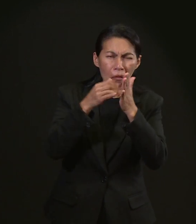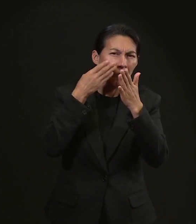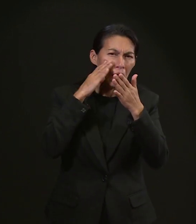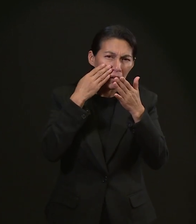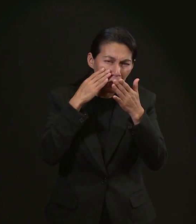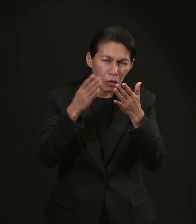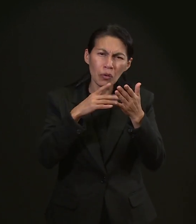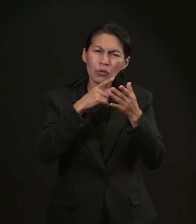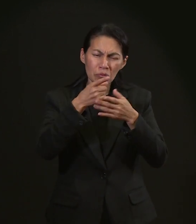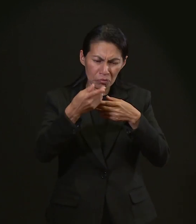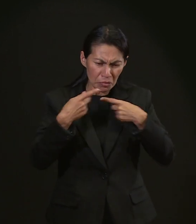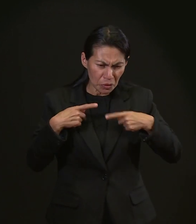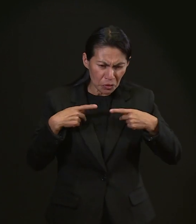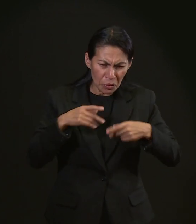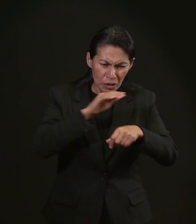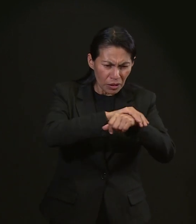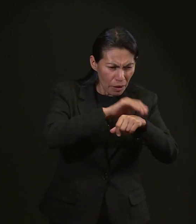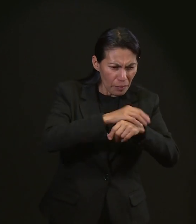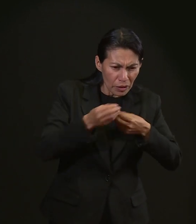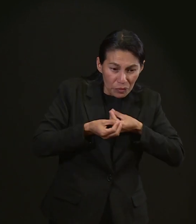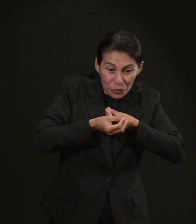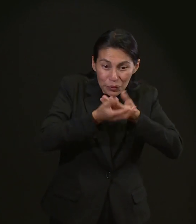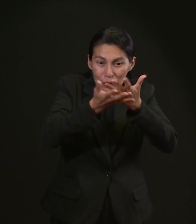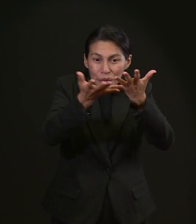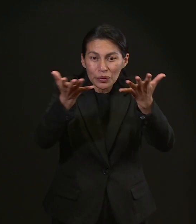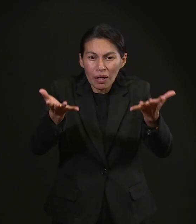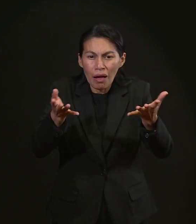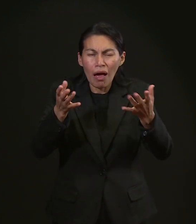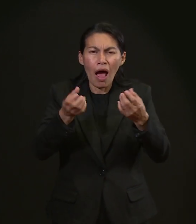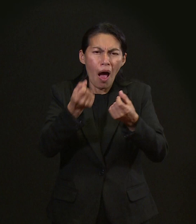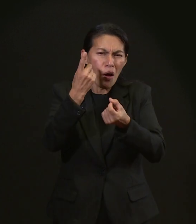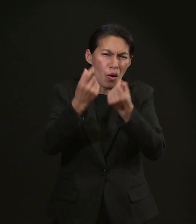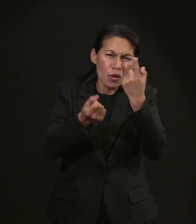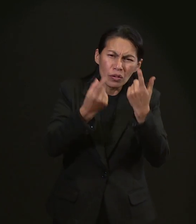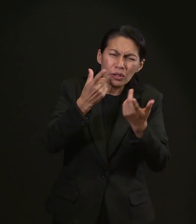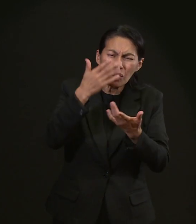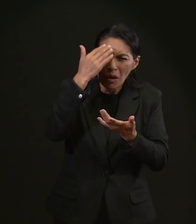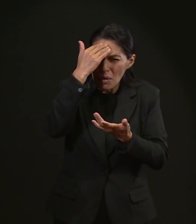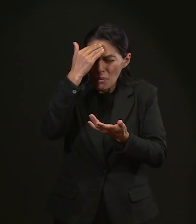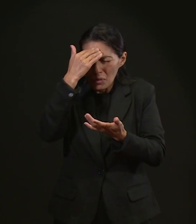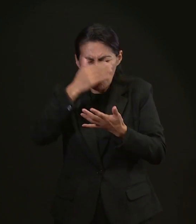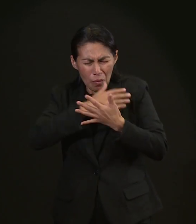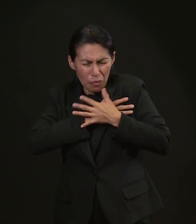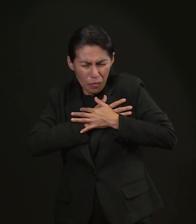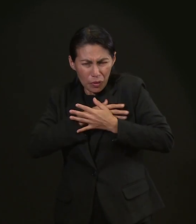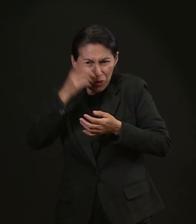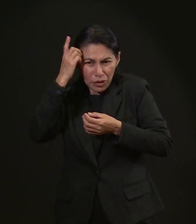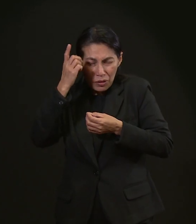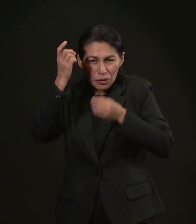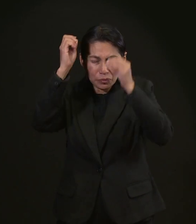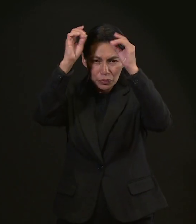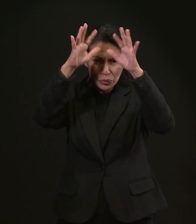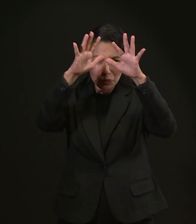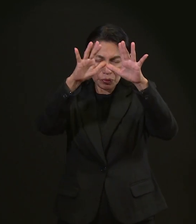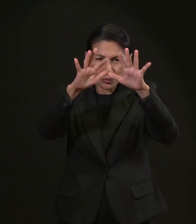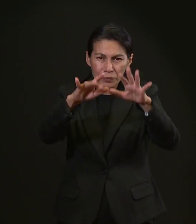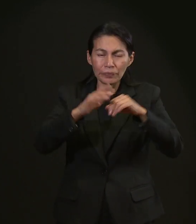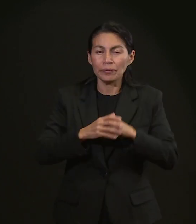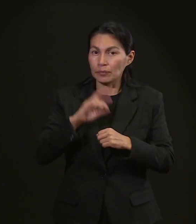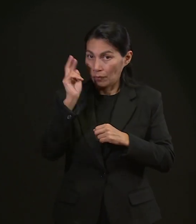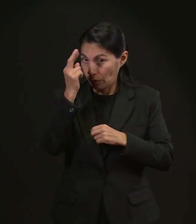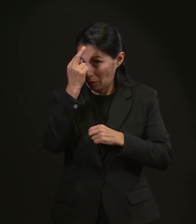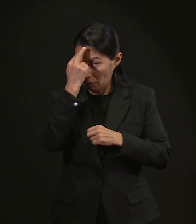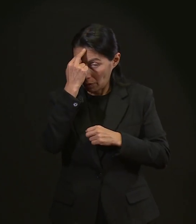a tus amigos para que tengan fe en el señor y sean inundados del espíritu de amor recuerda